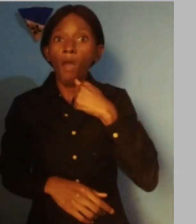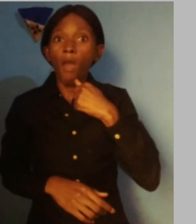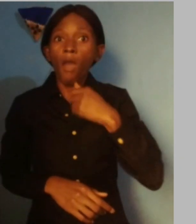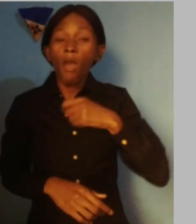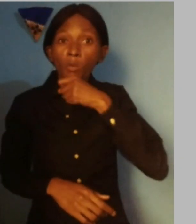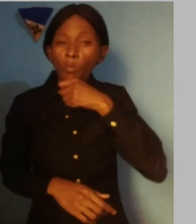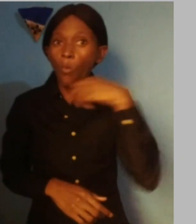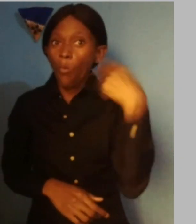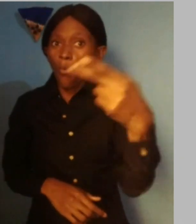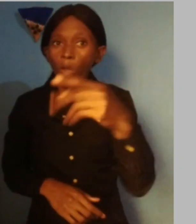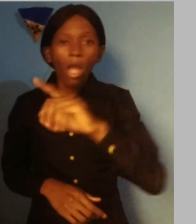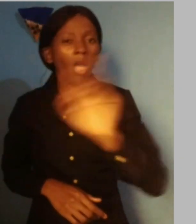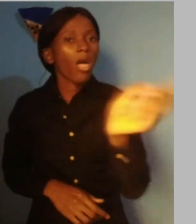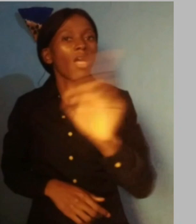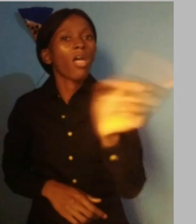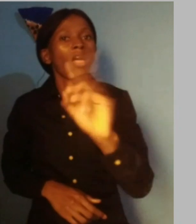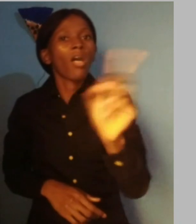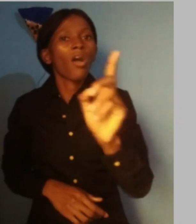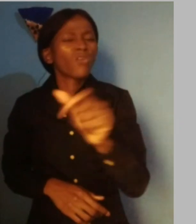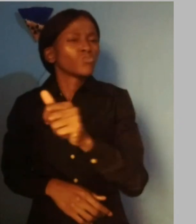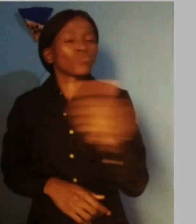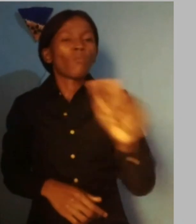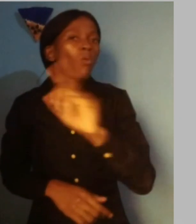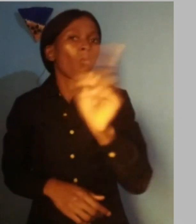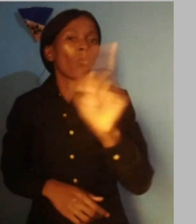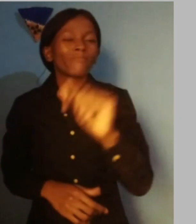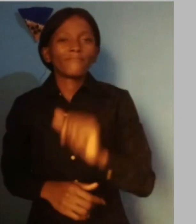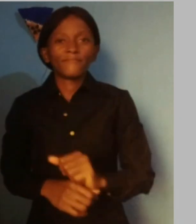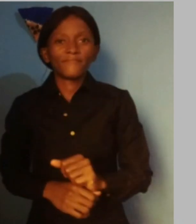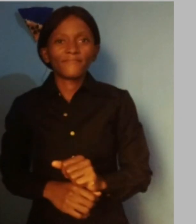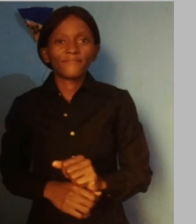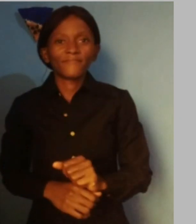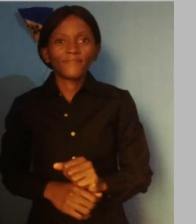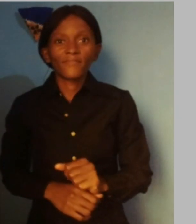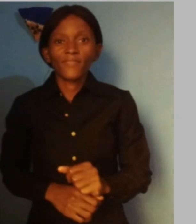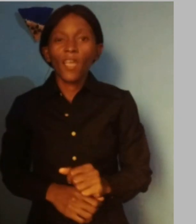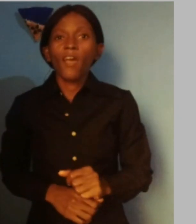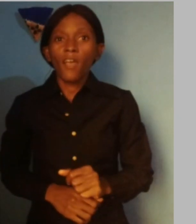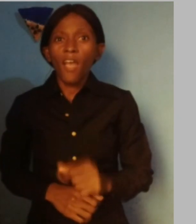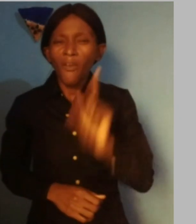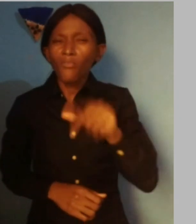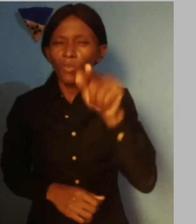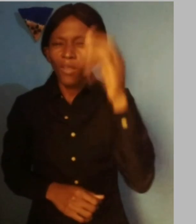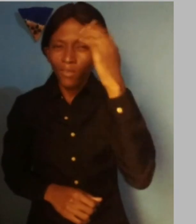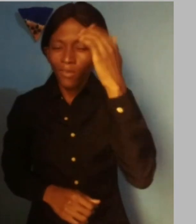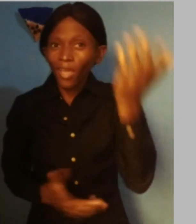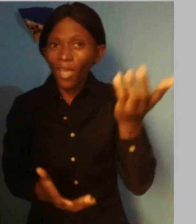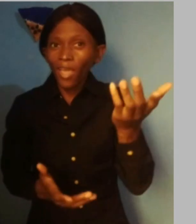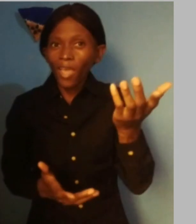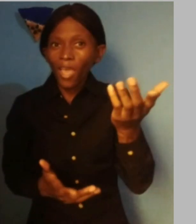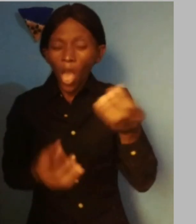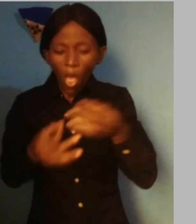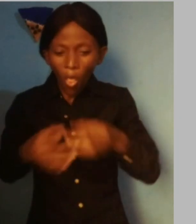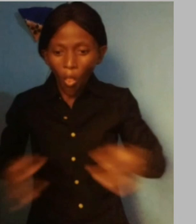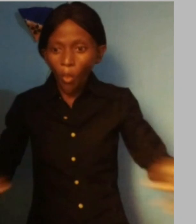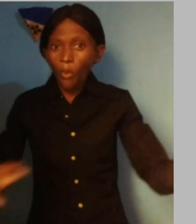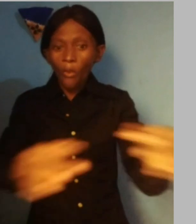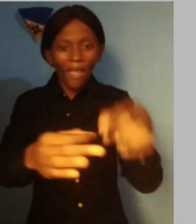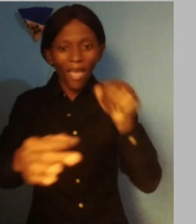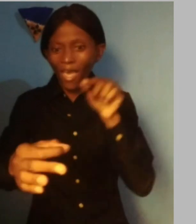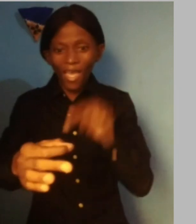s'agit pas seulement de tes grands-parents. À partir d'aujourd'hui, sache qu'un pays, c'est une grande